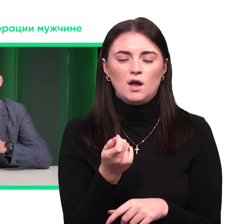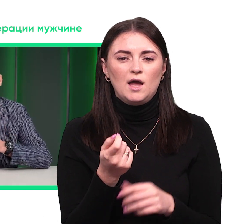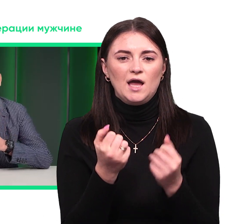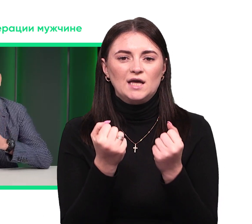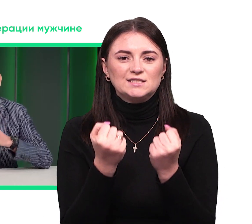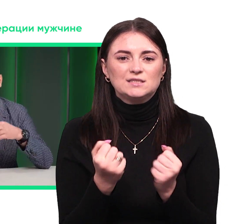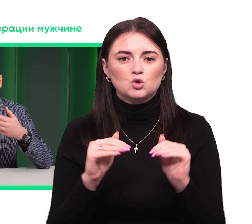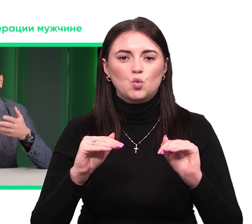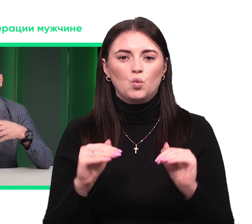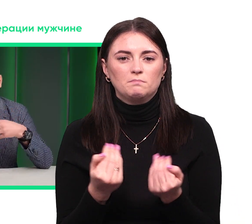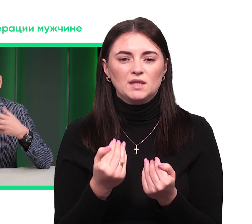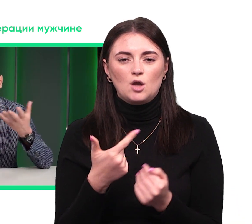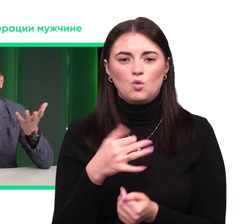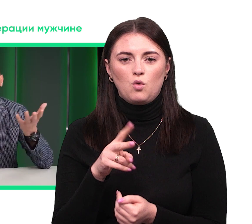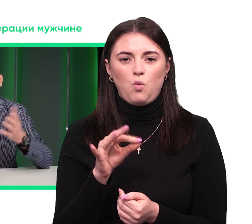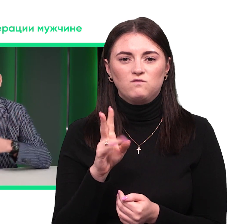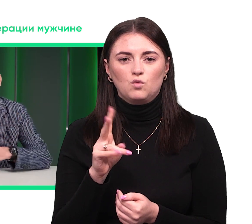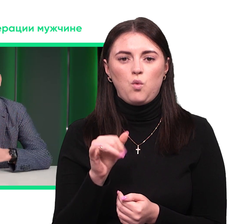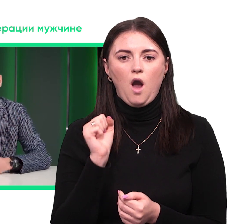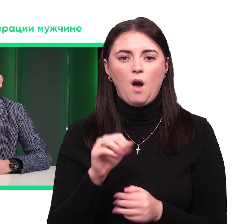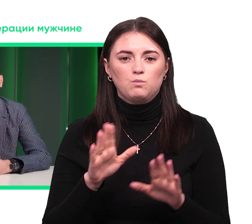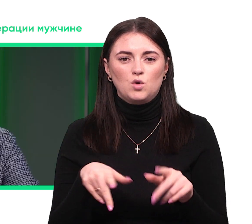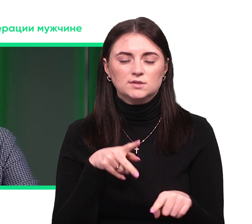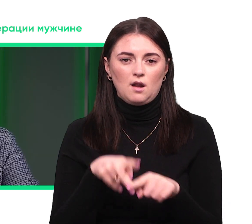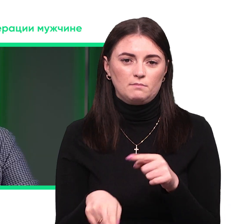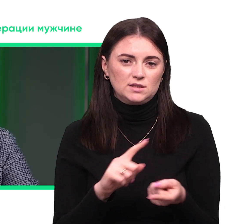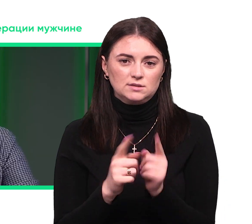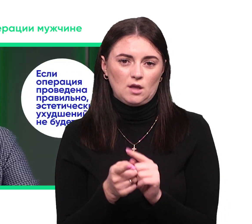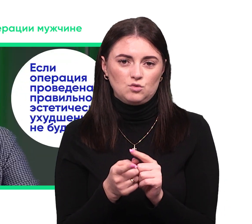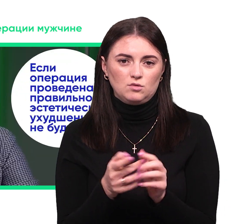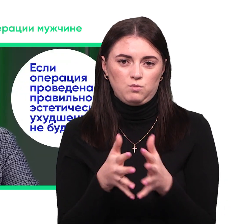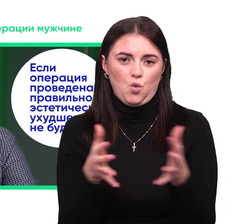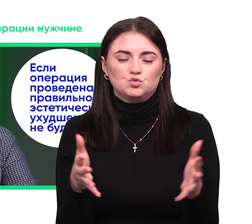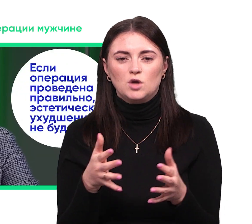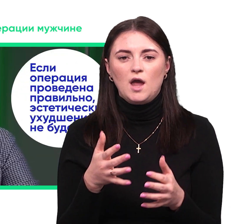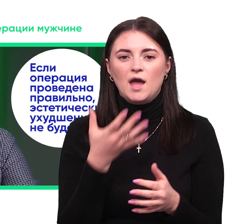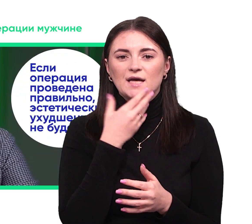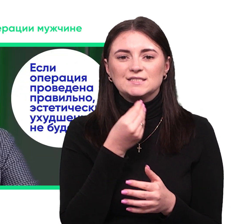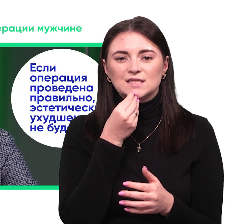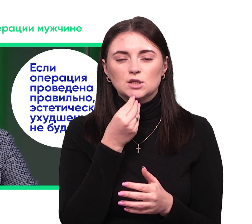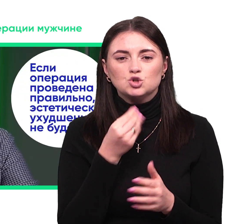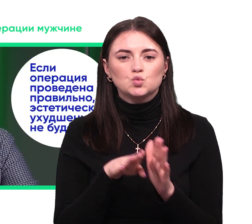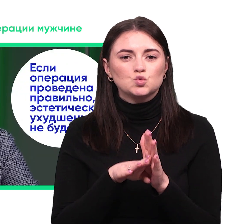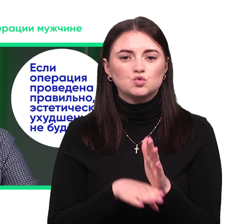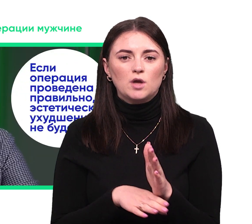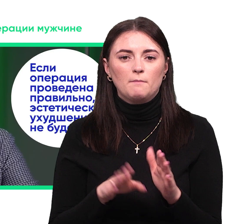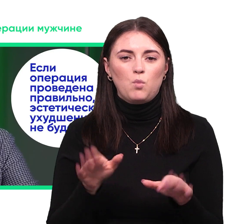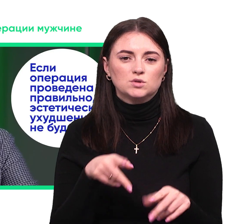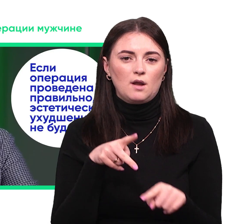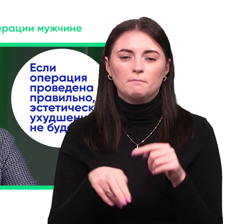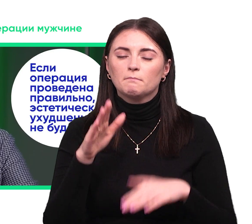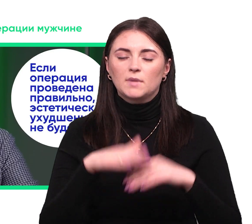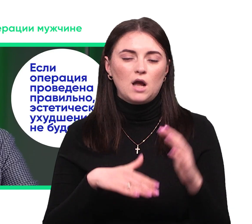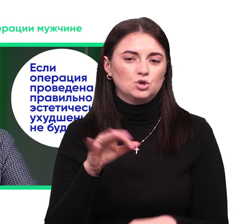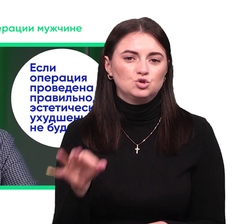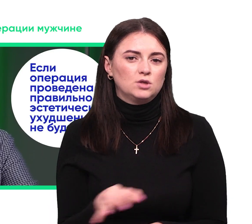сдерживать, уменьшать головку, а после обрезания головка становится крупнее. Эстетических ухудшений после обрезания практически никогда